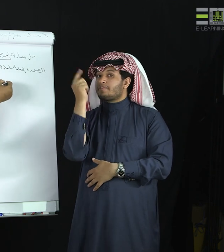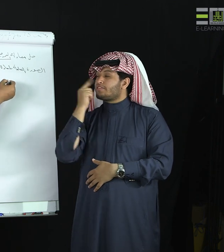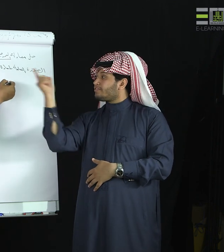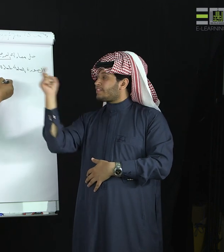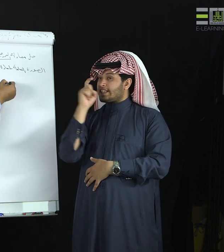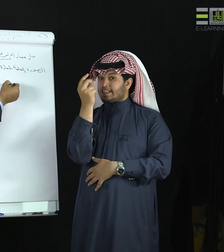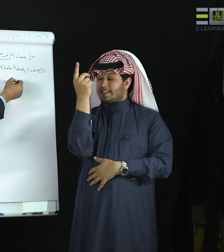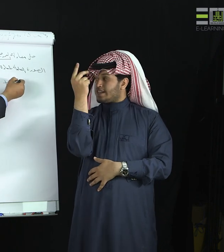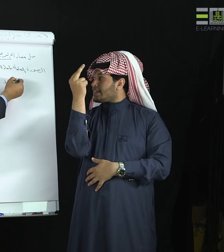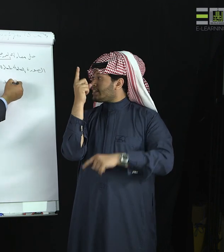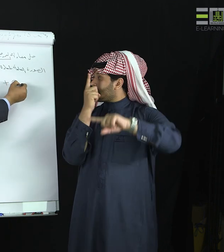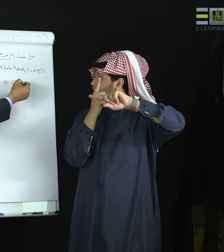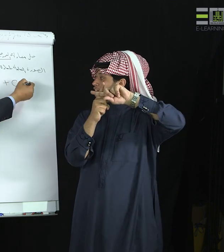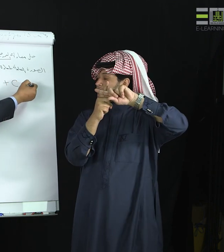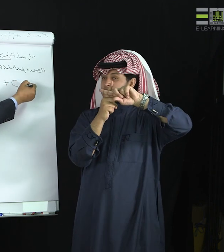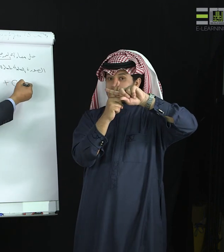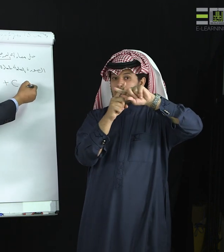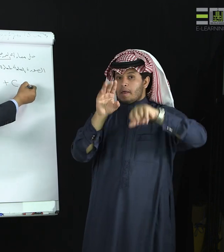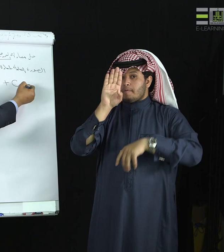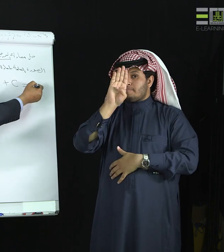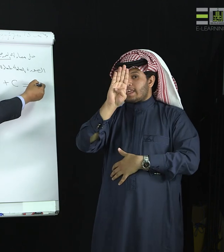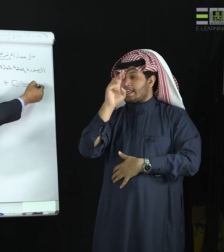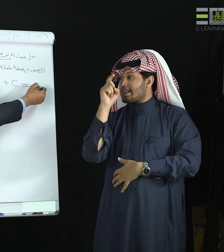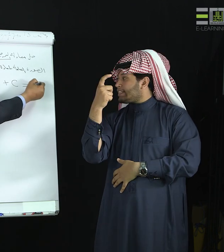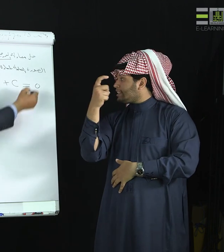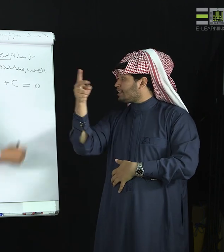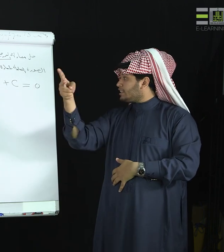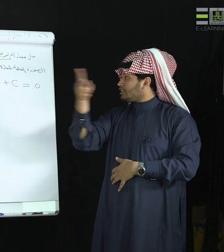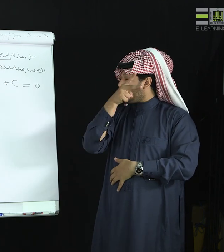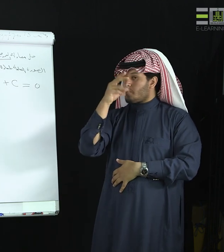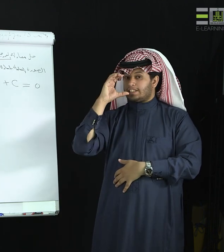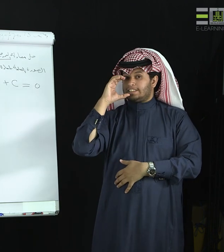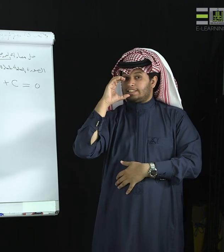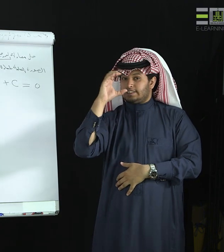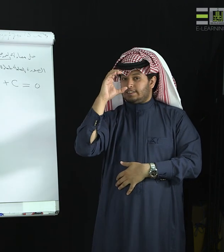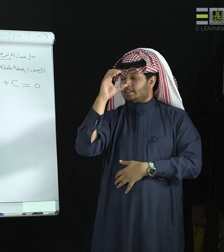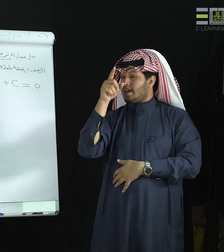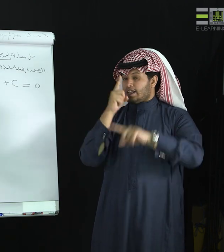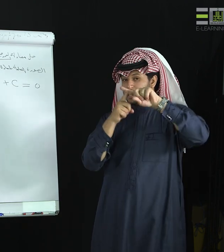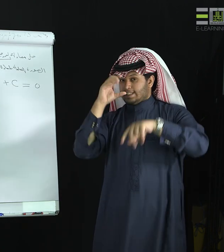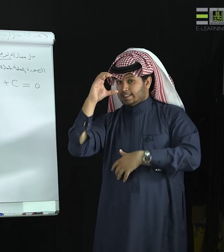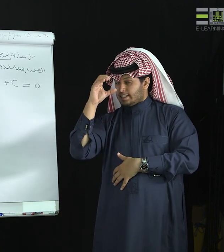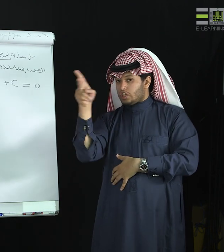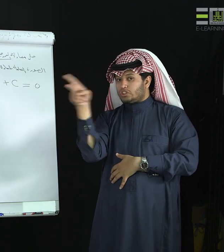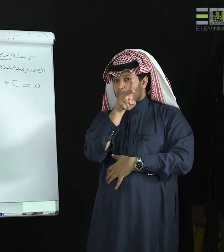X زائد C تساوي صفر،